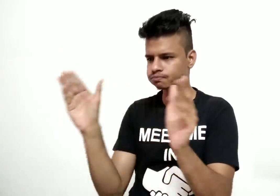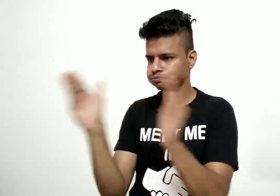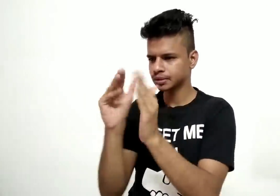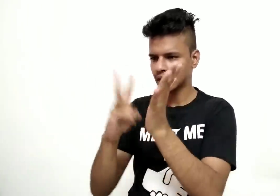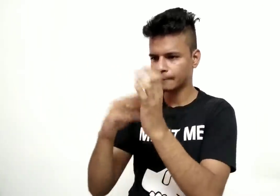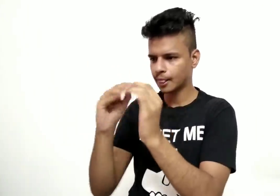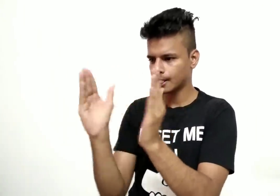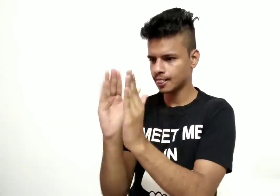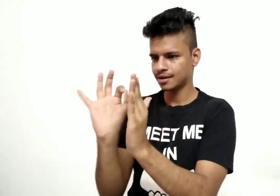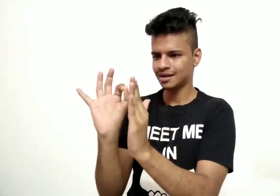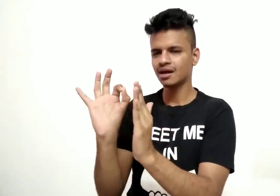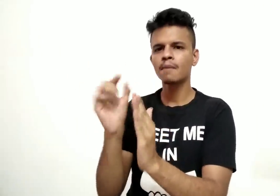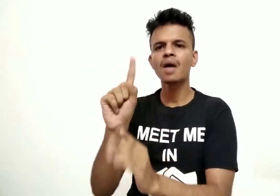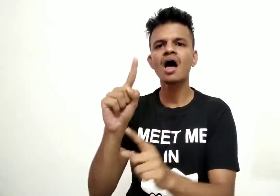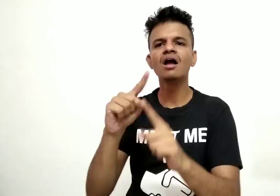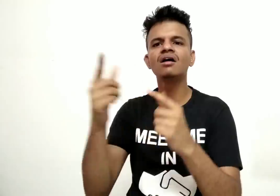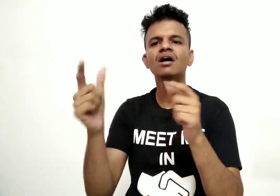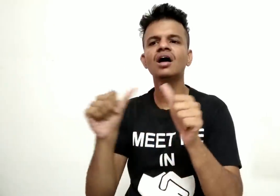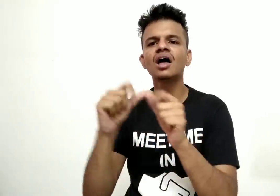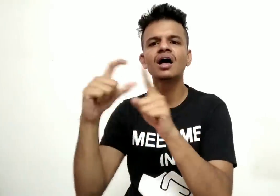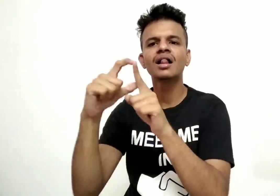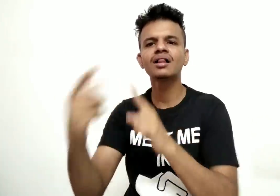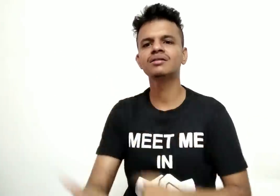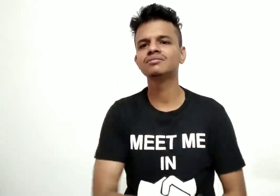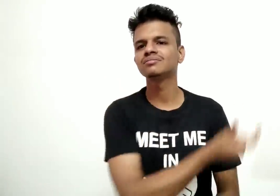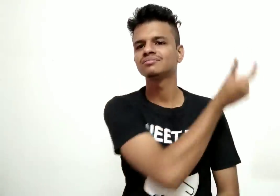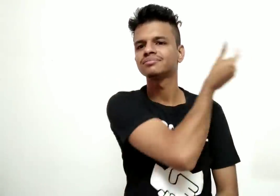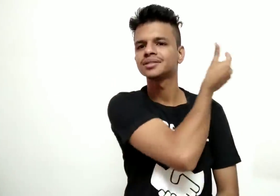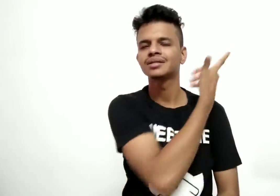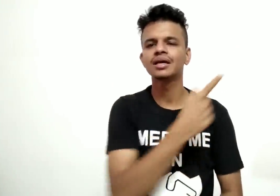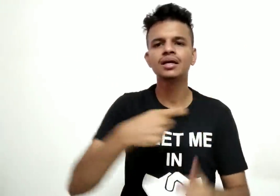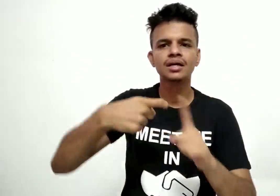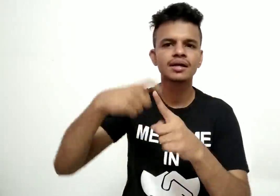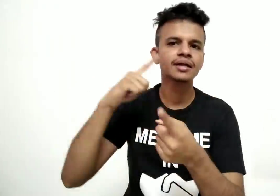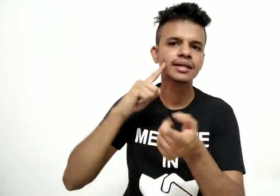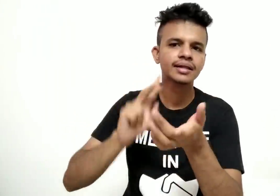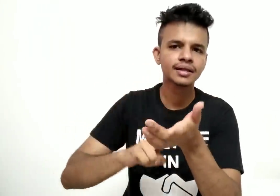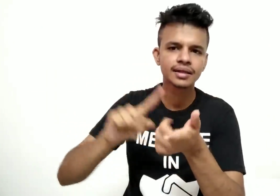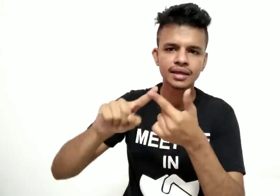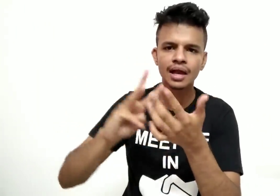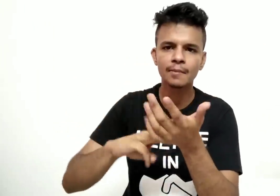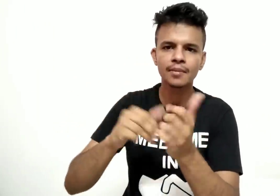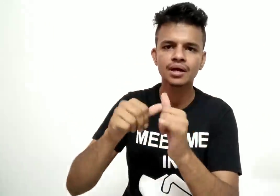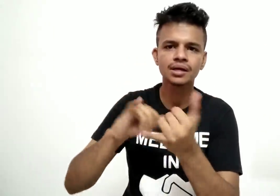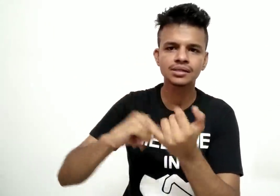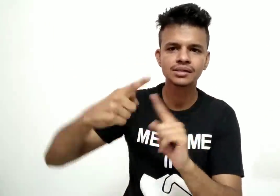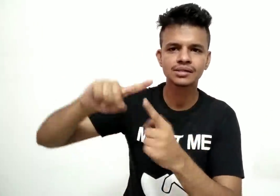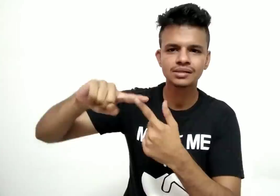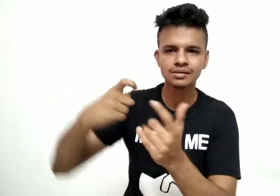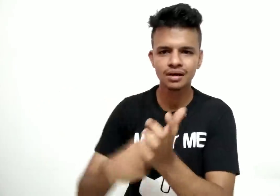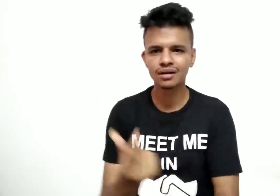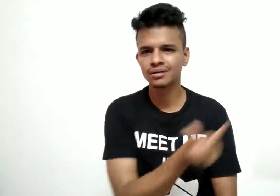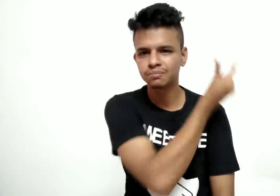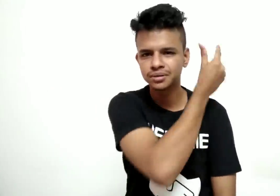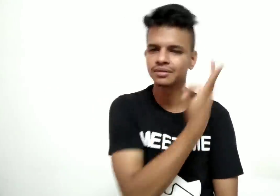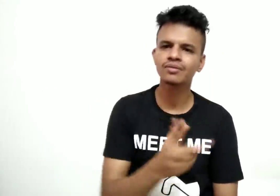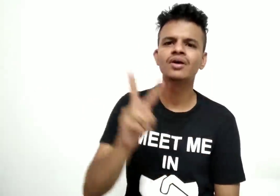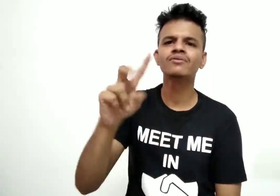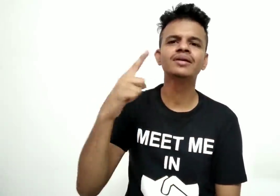अपराधी? देखते हमारे क्रिमिनल डेटाबेस में असली पहचान क्या है इस राजीव कुमार की।